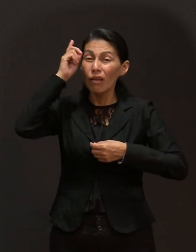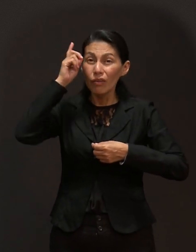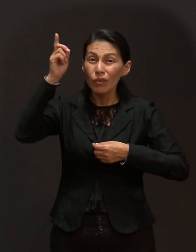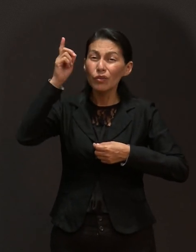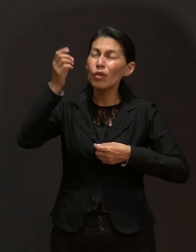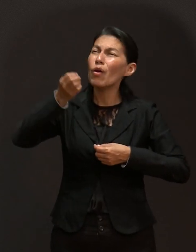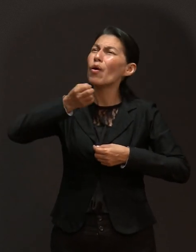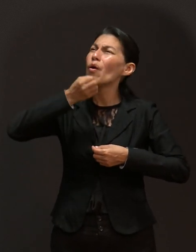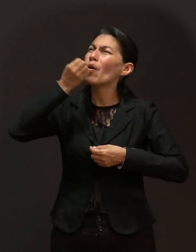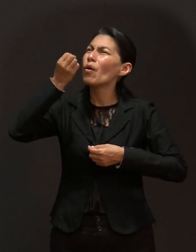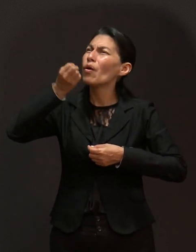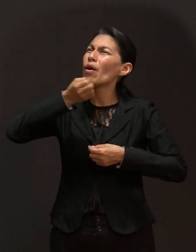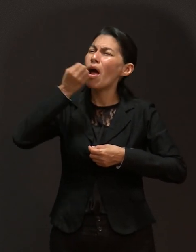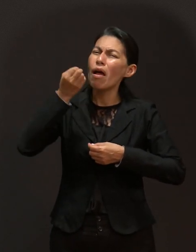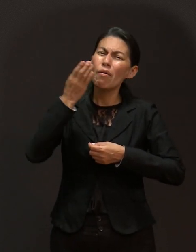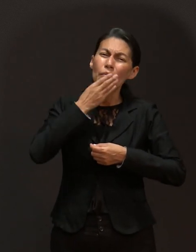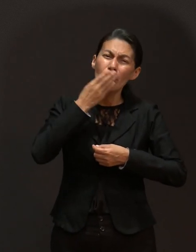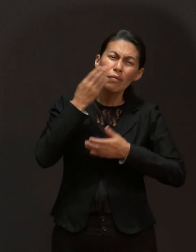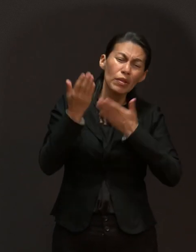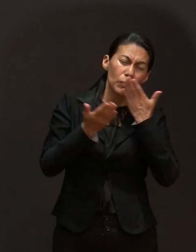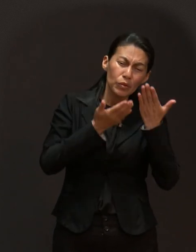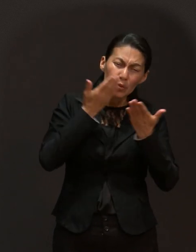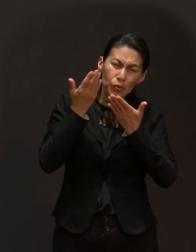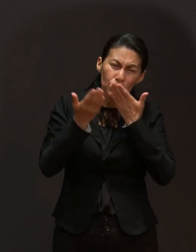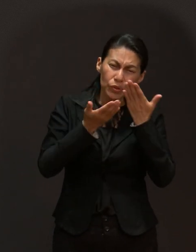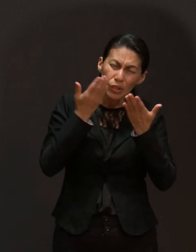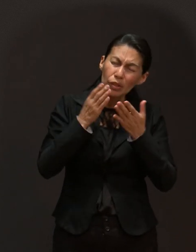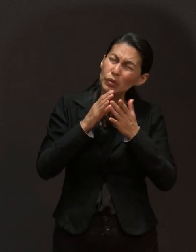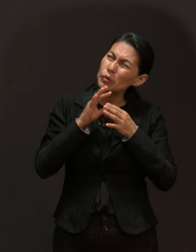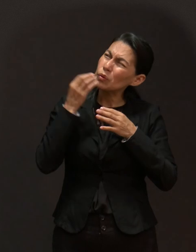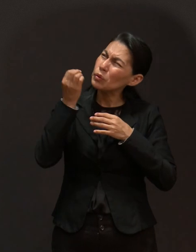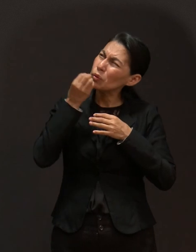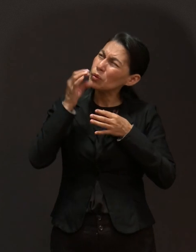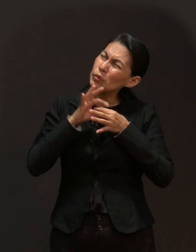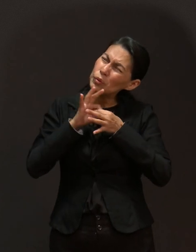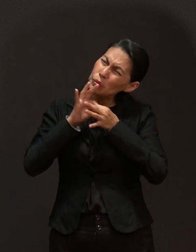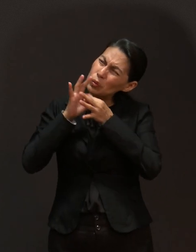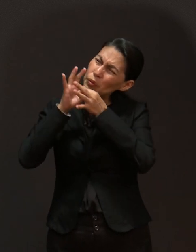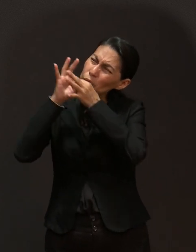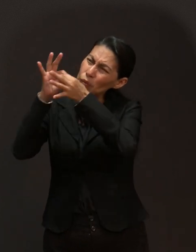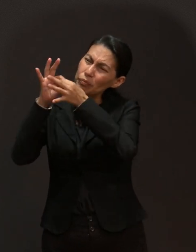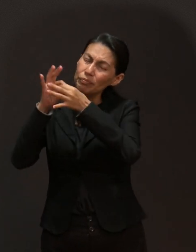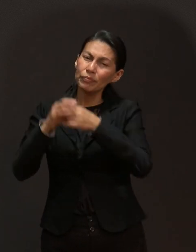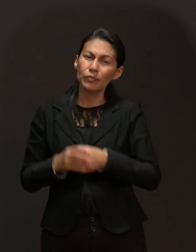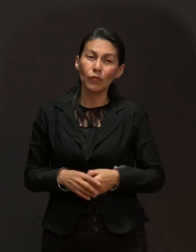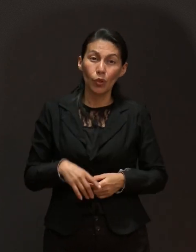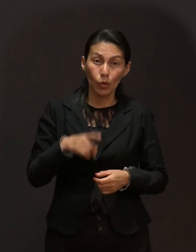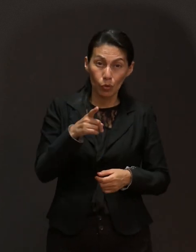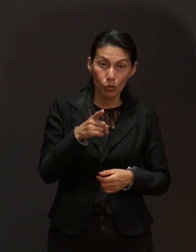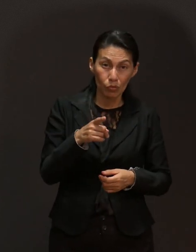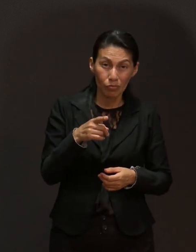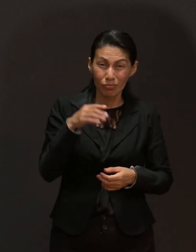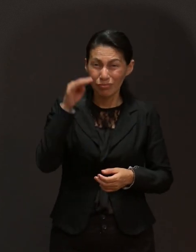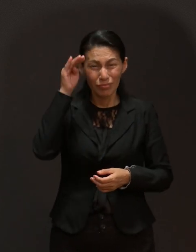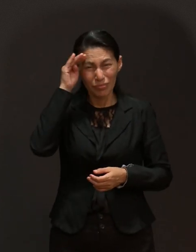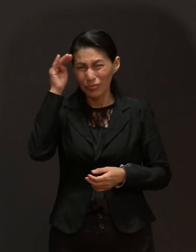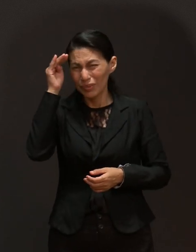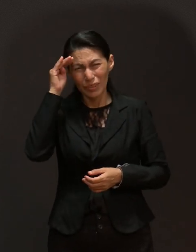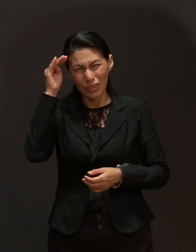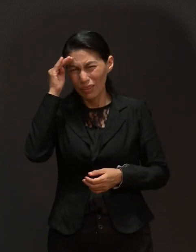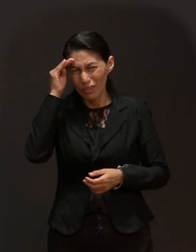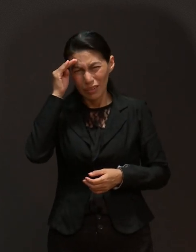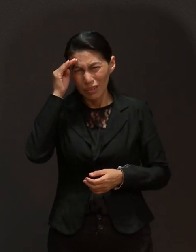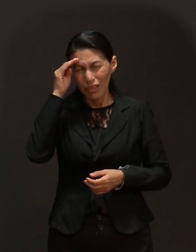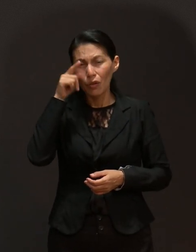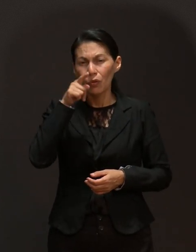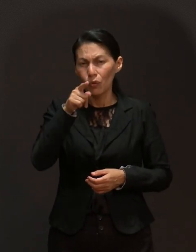Dios En el estudio Y reflexión De su palabra Y en la oración Y cuando no Y tengas Nada